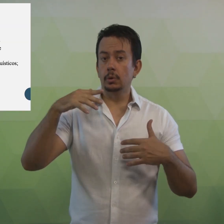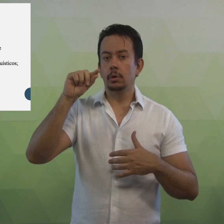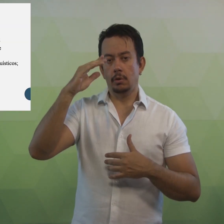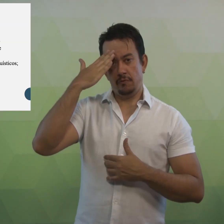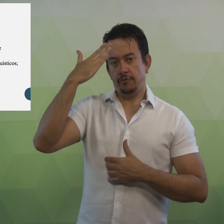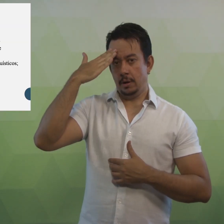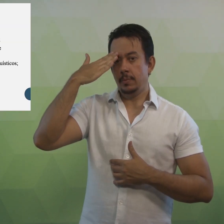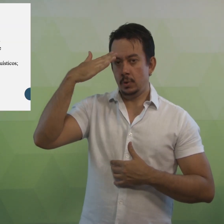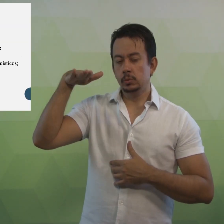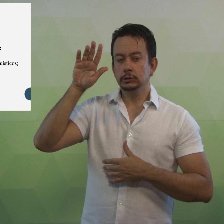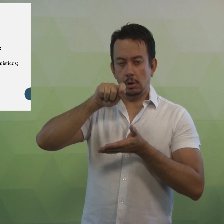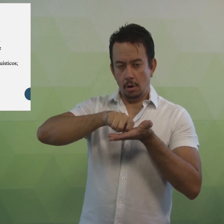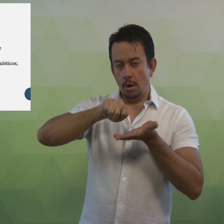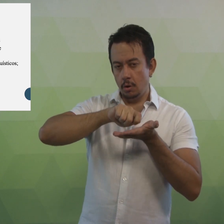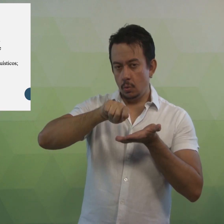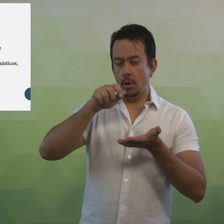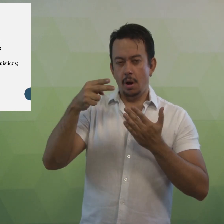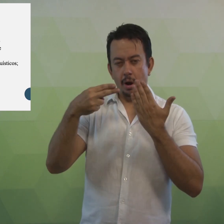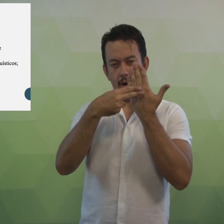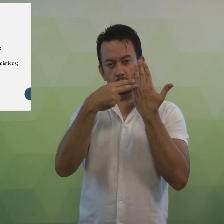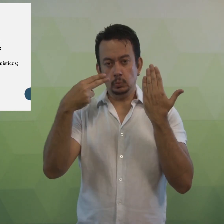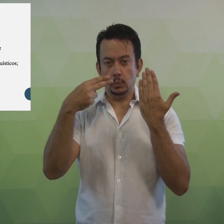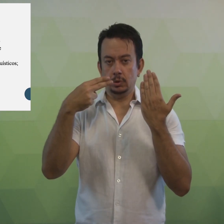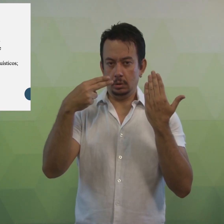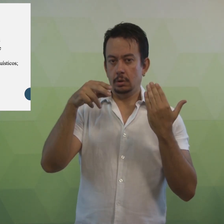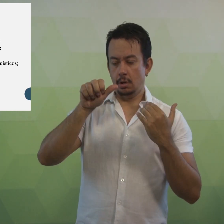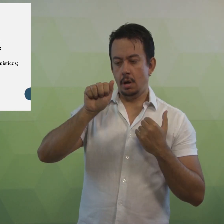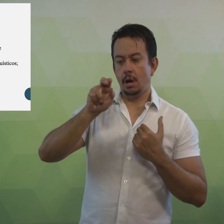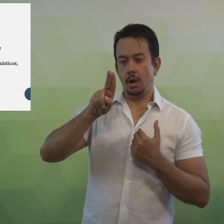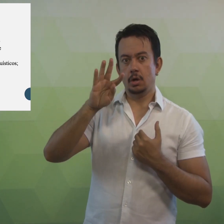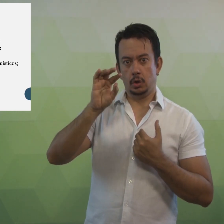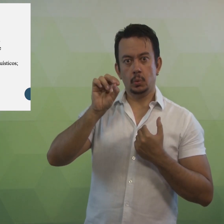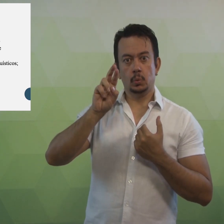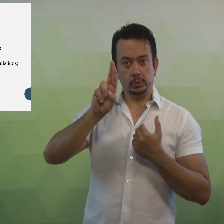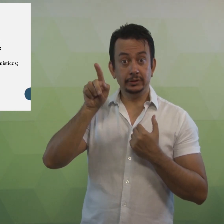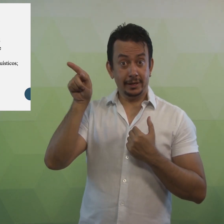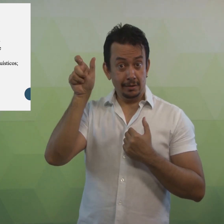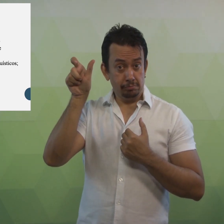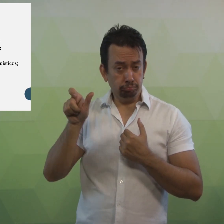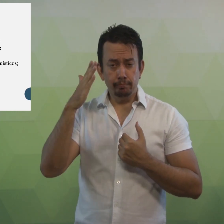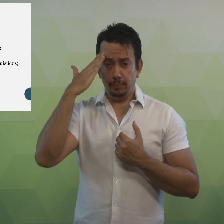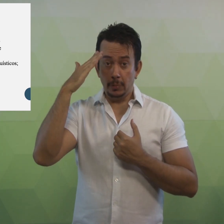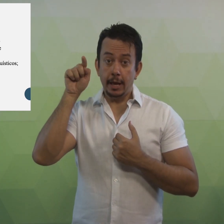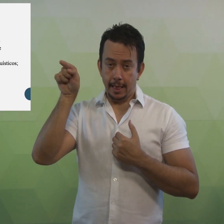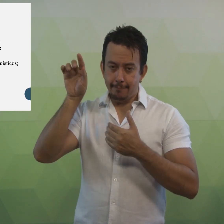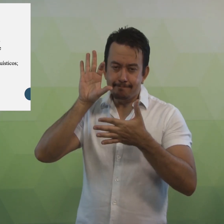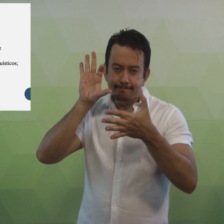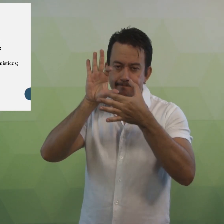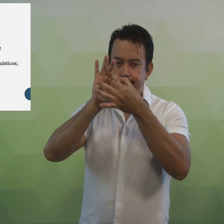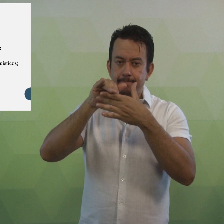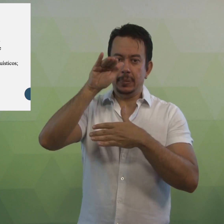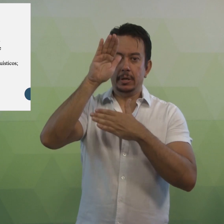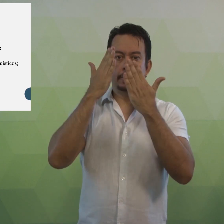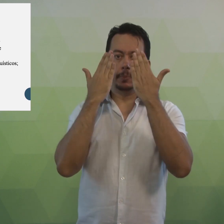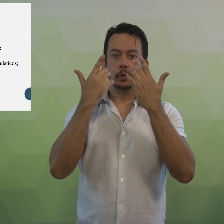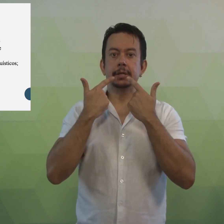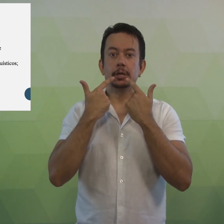Observem esse slide. Então, esse autor, ele